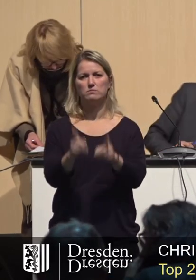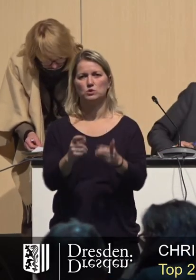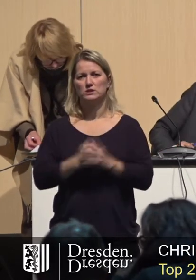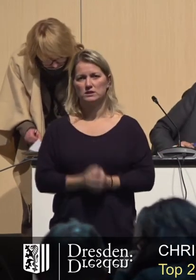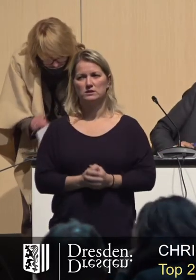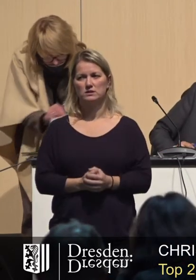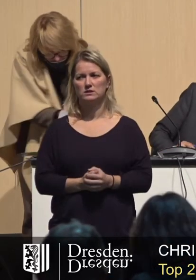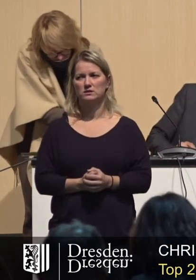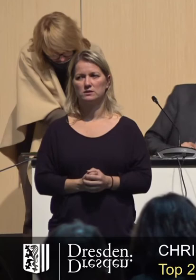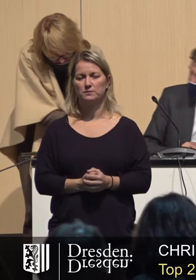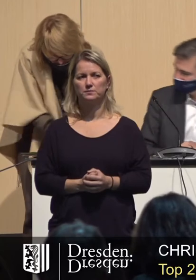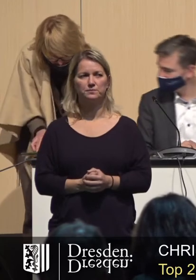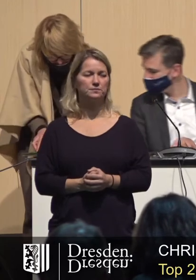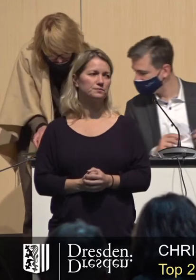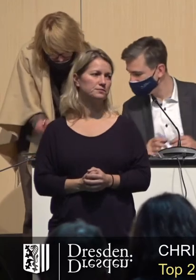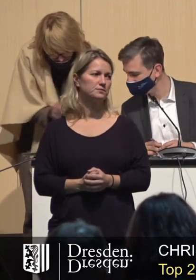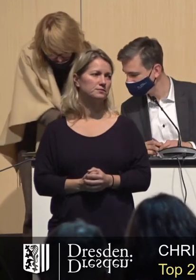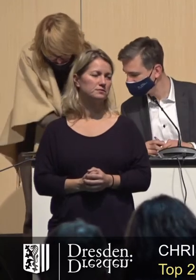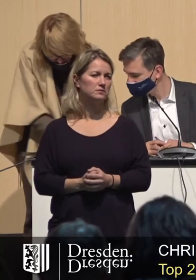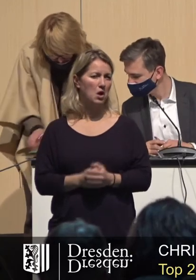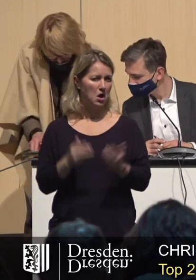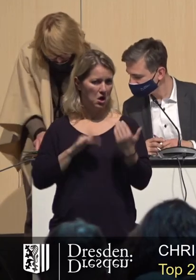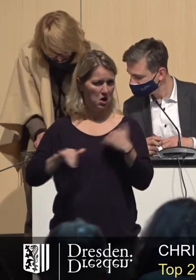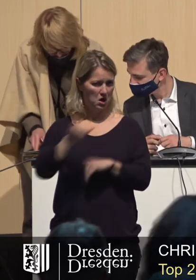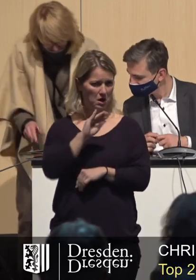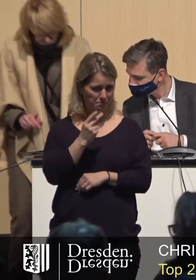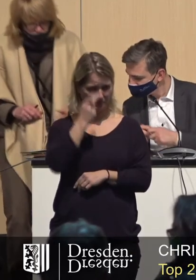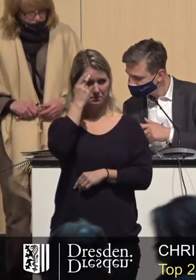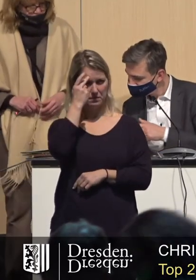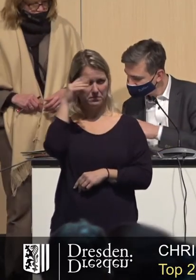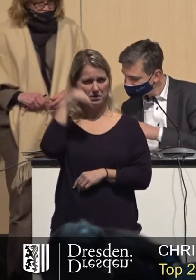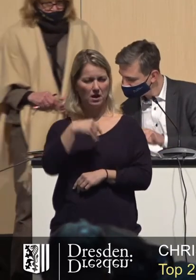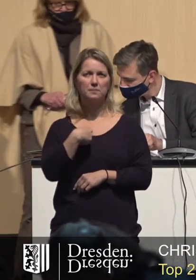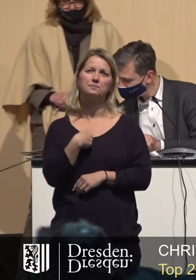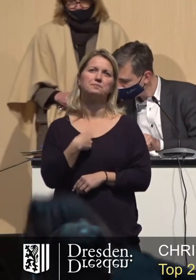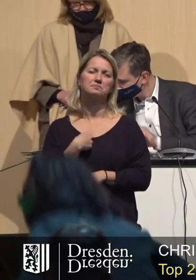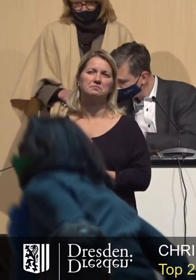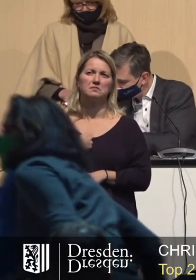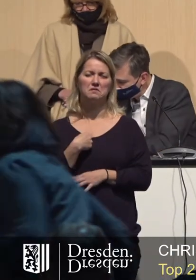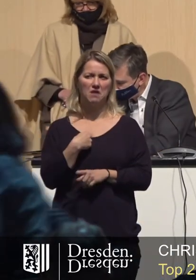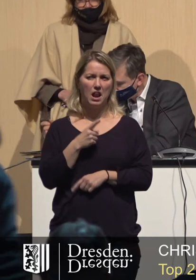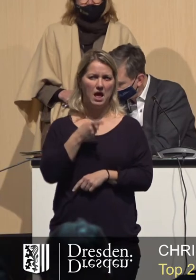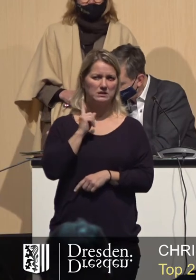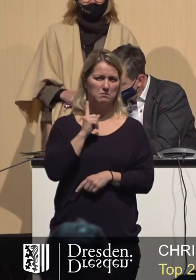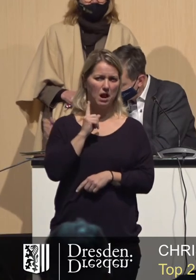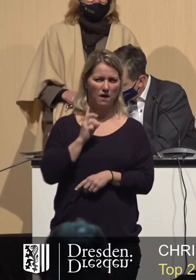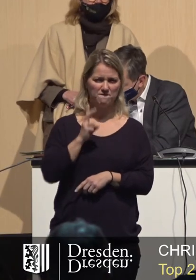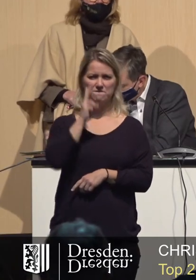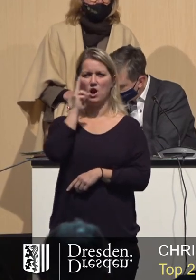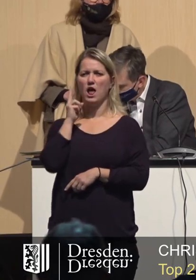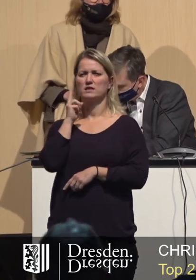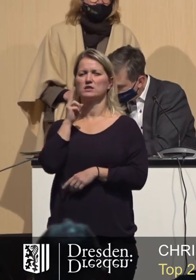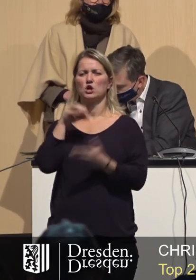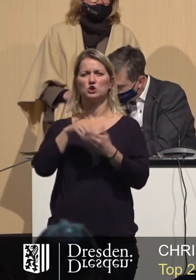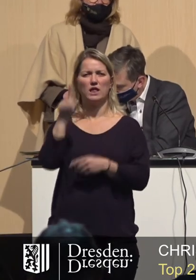Ich habe hier, vielleicht erinnern Sie sich, vor, ich glaube, es war in der letzten oder vorletzten Stadtratssitzung,